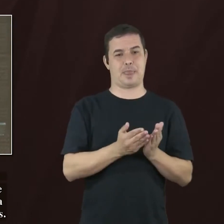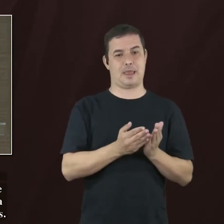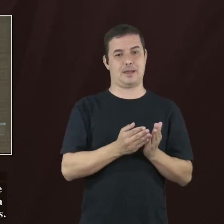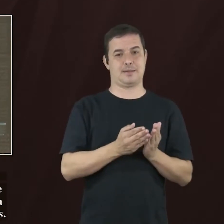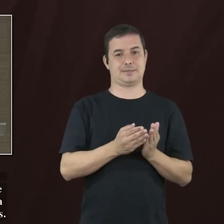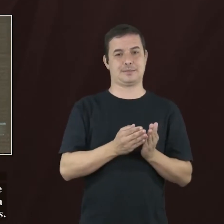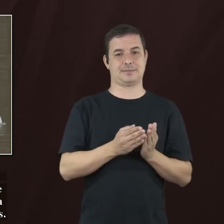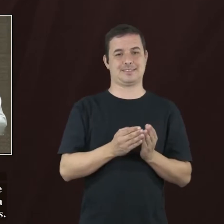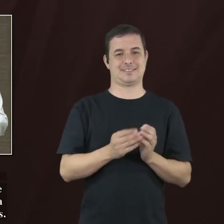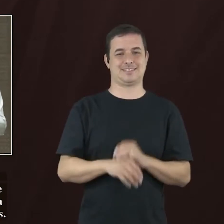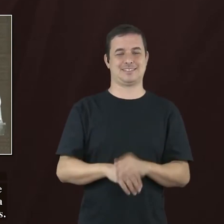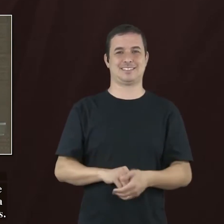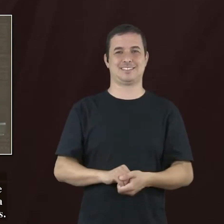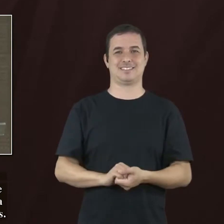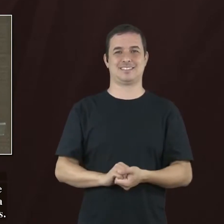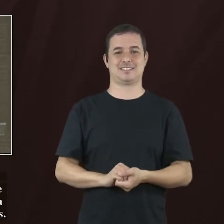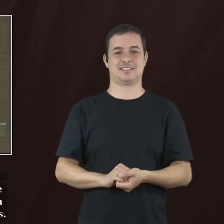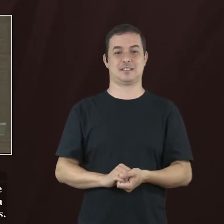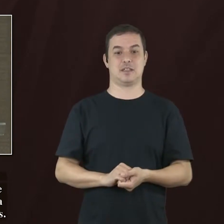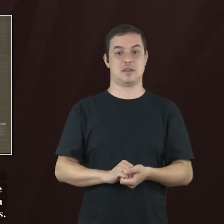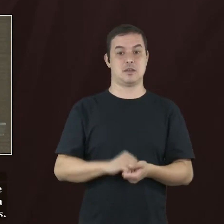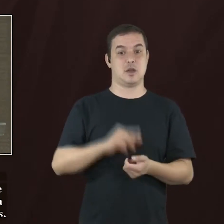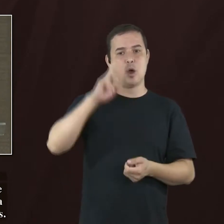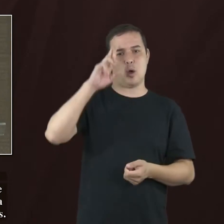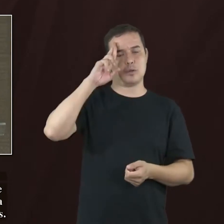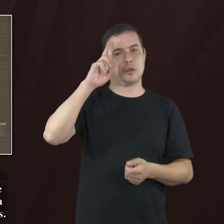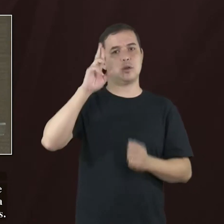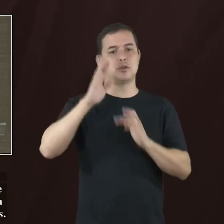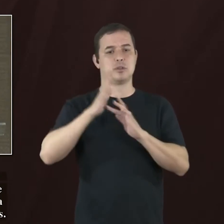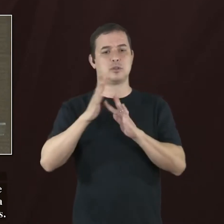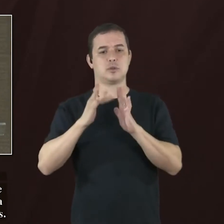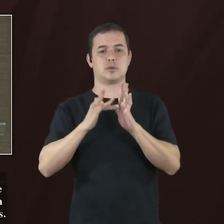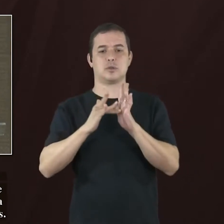Hein? O Senhor Jesus,